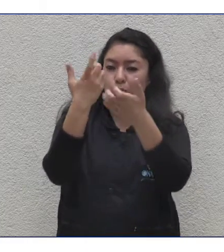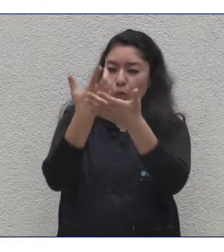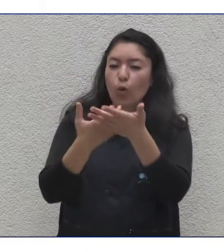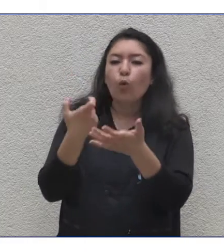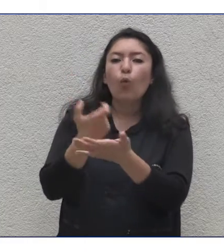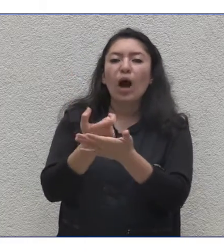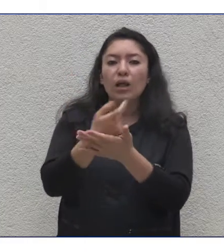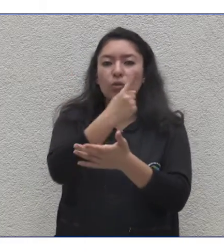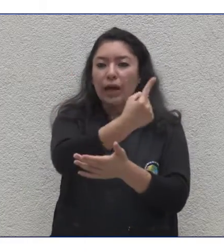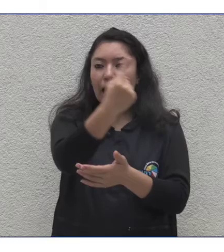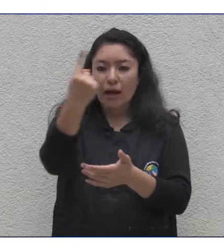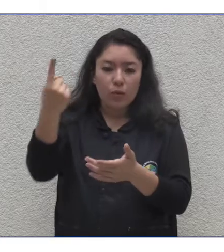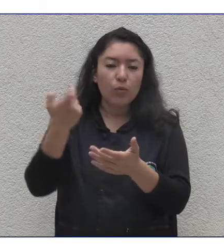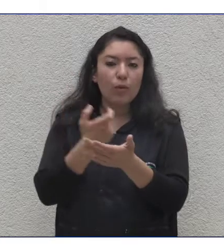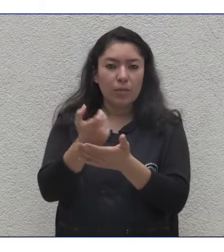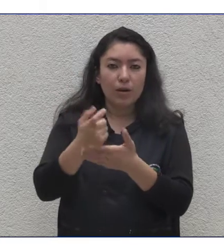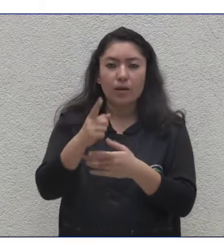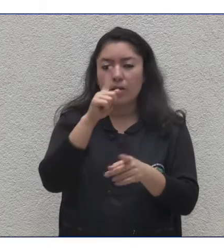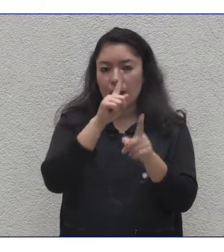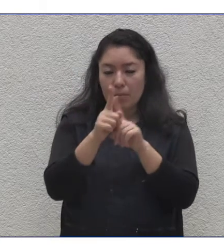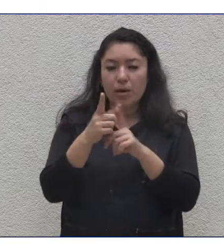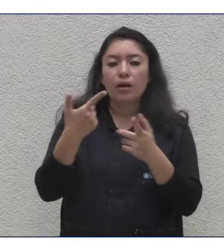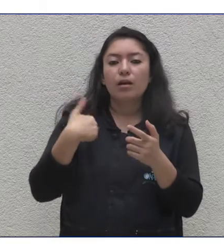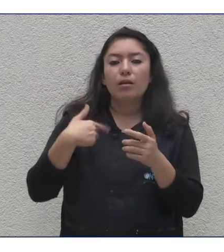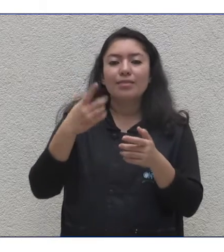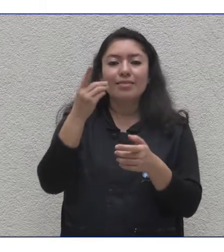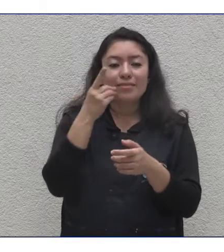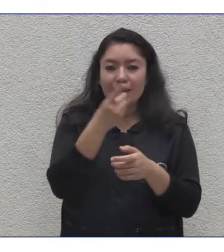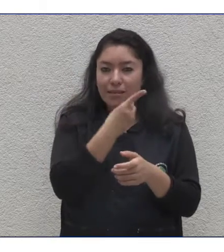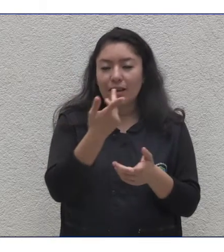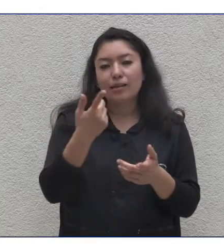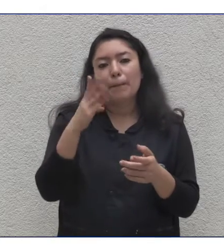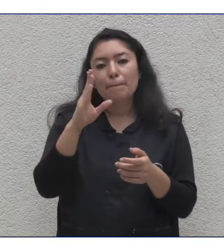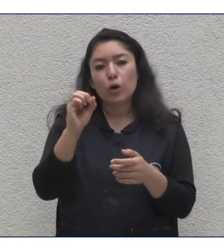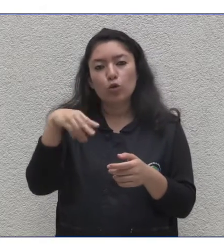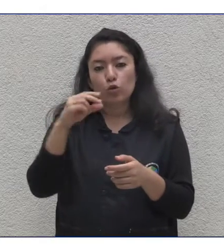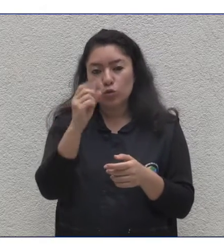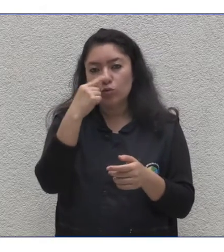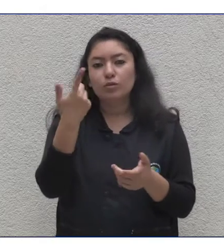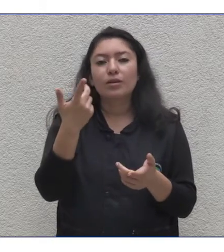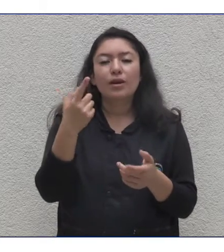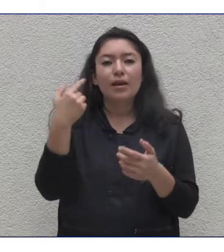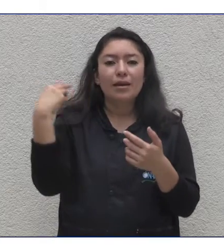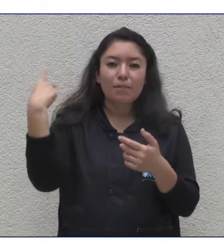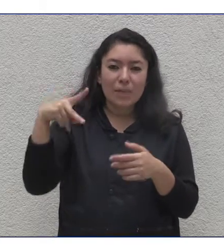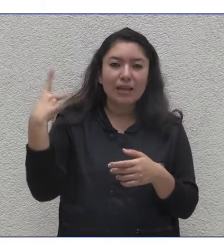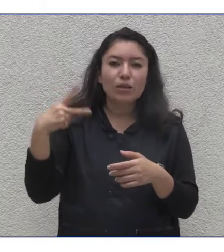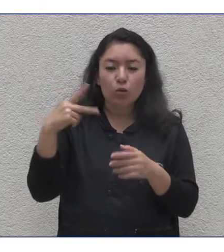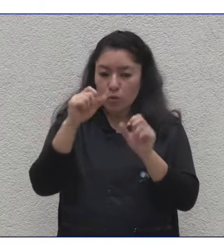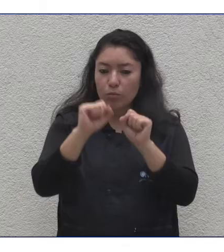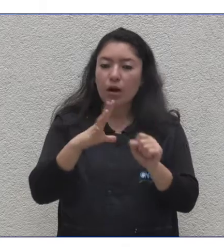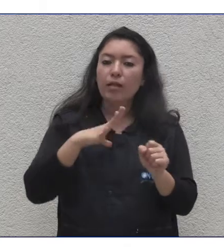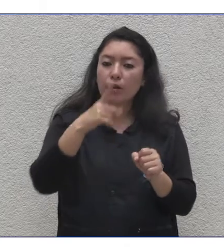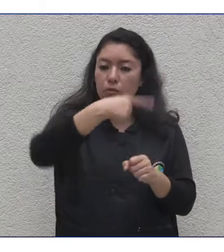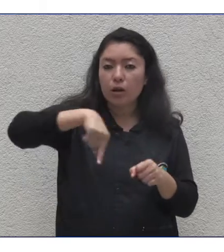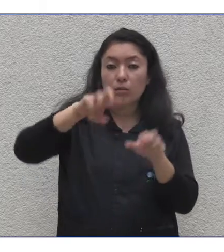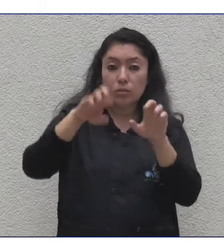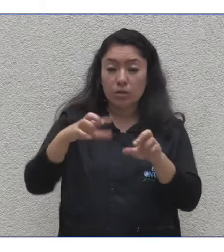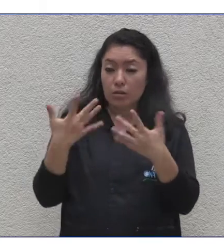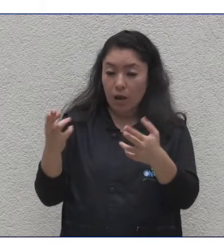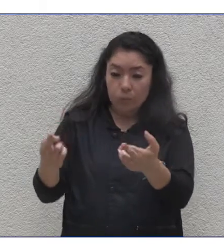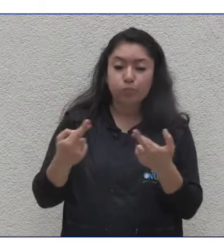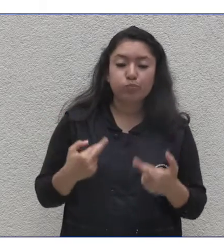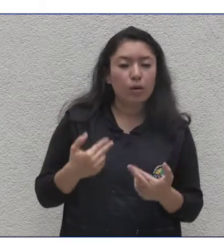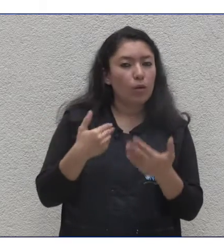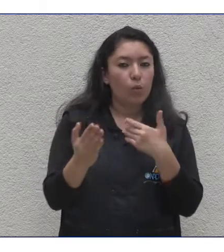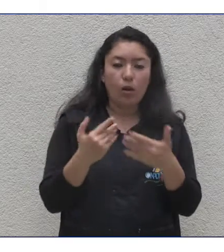que correspondan a cada cargo, honorarios, dietas, bonos, viáticos o cualquier otra remuneración económica que perciban